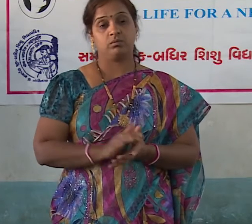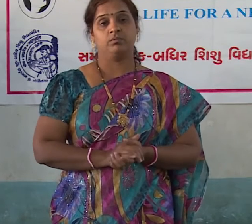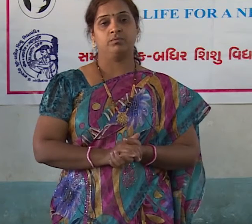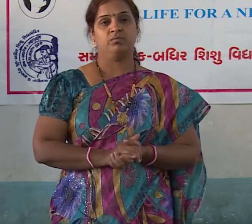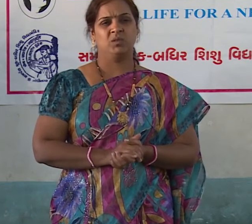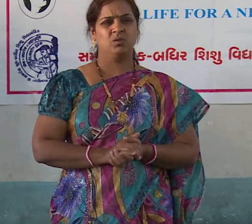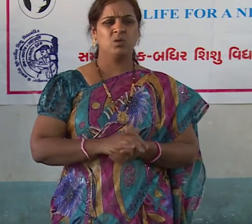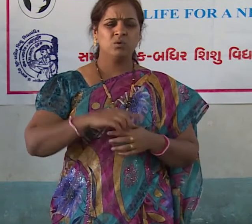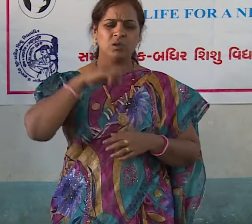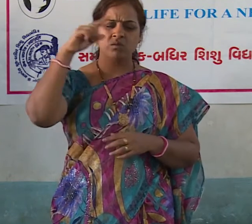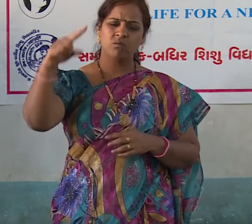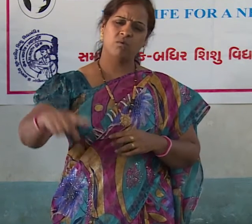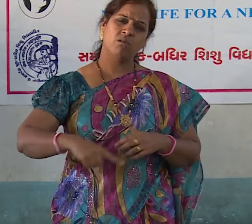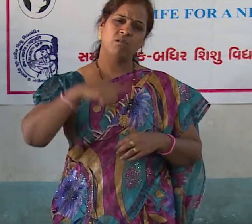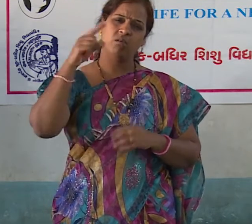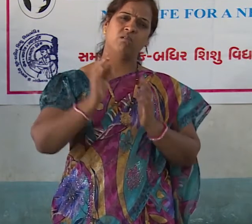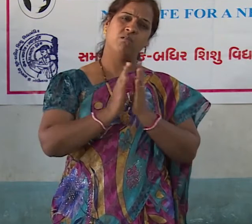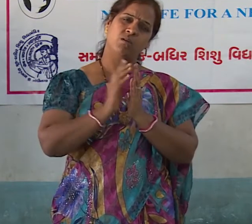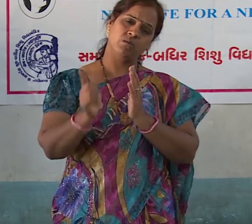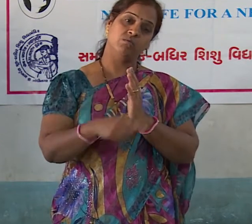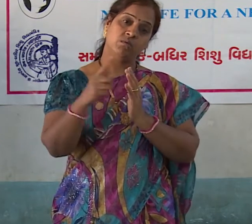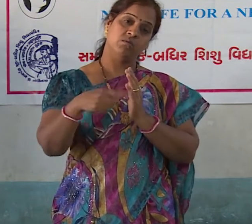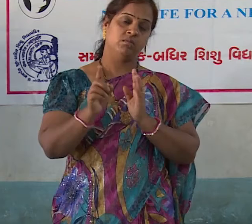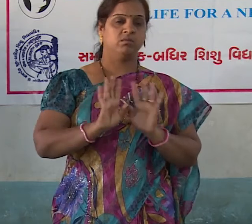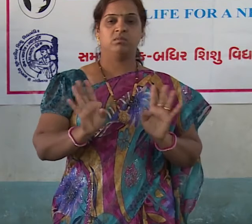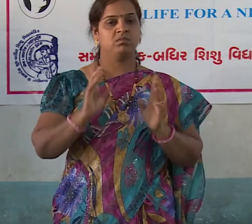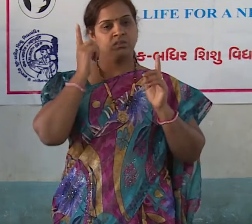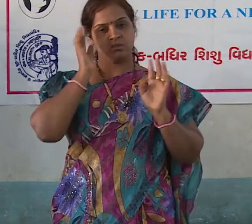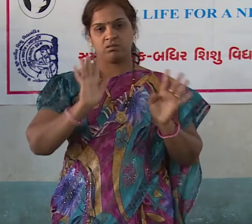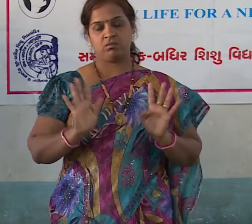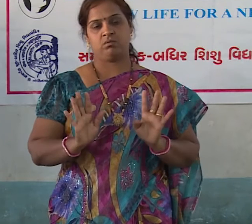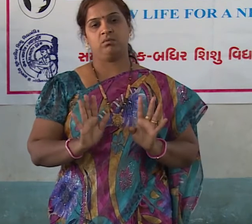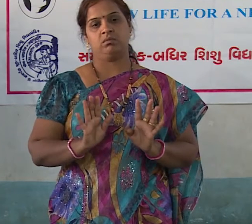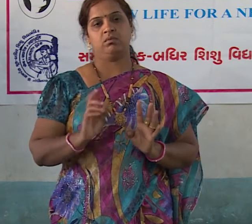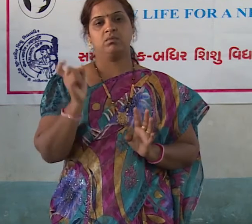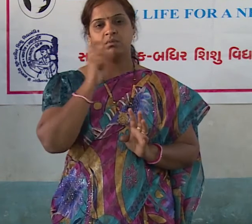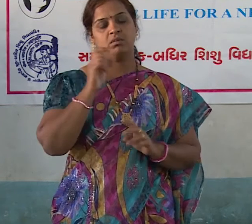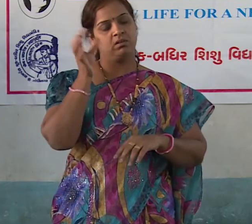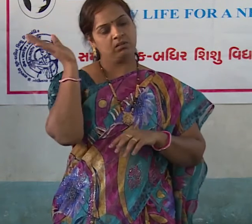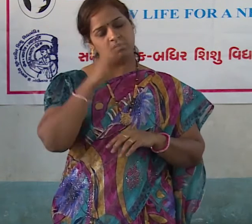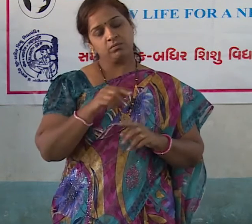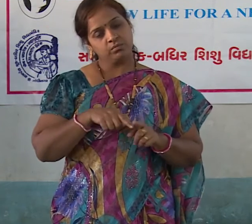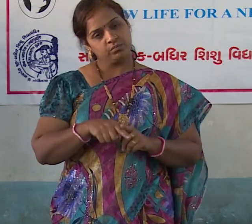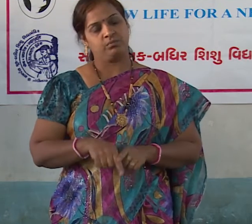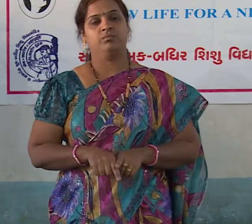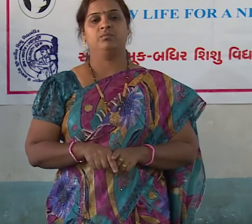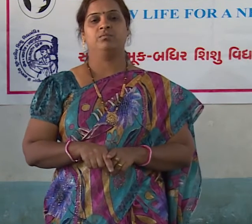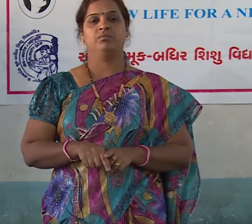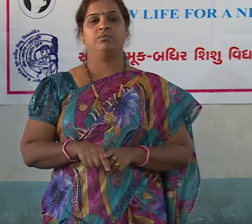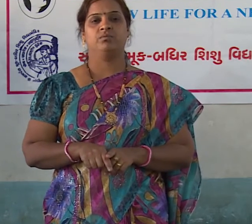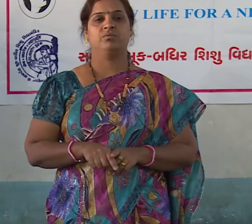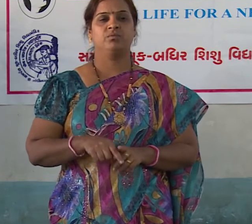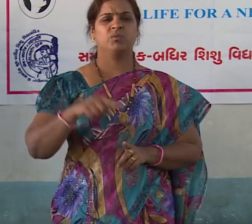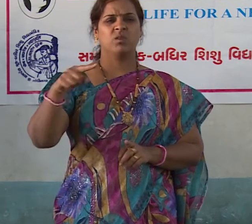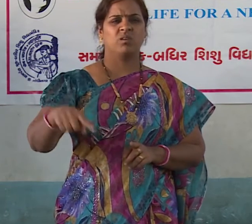सिर्फ सर्व संबंधों से उसने अपना नहीं बनाया भगवान को, वो तो भगवान के ऊपर सर्व संबंध जोड़ के कुर्बान बलिहार हो